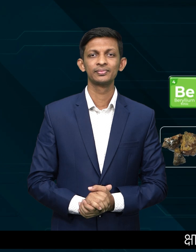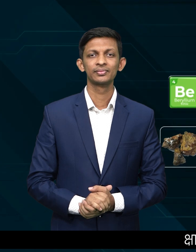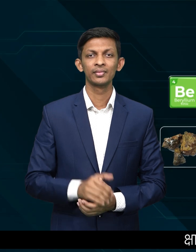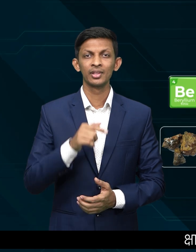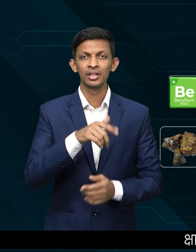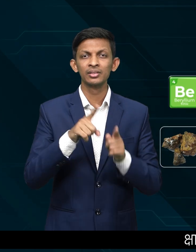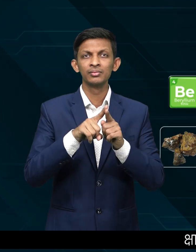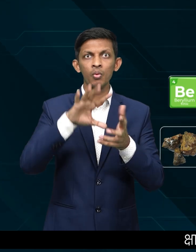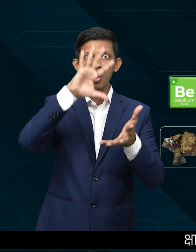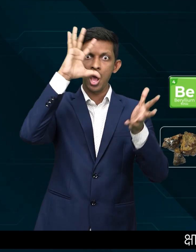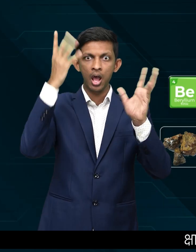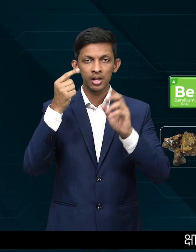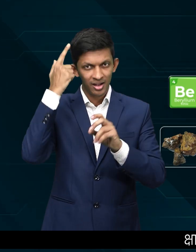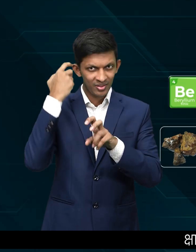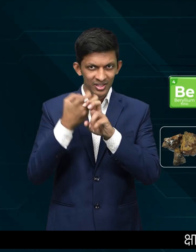क्षारीय पृथ्वी धातू.